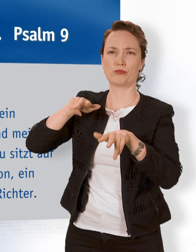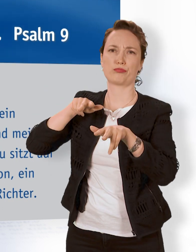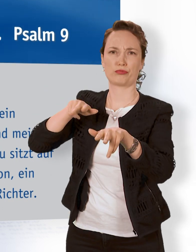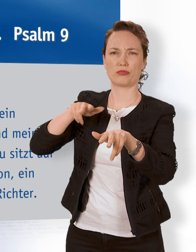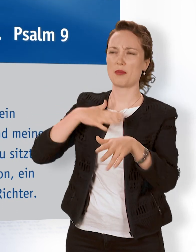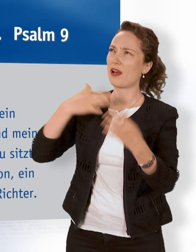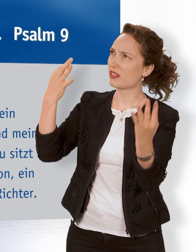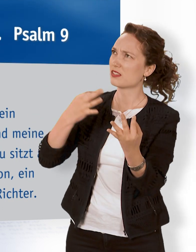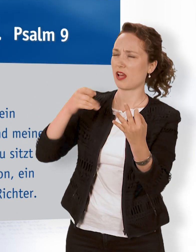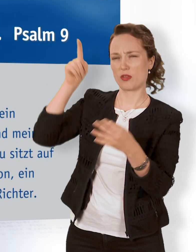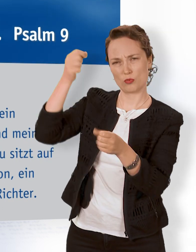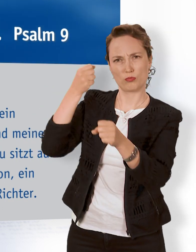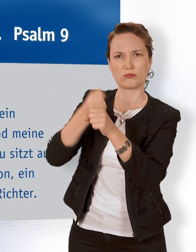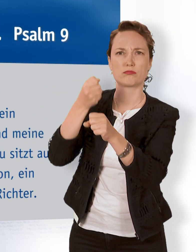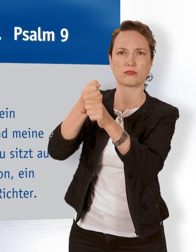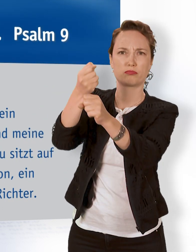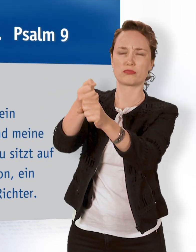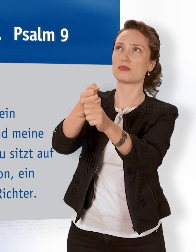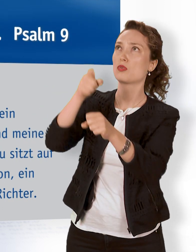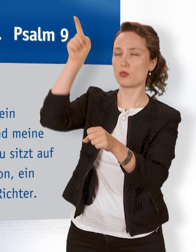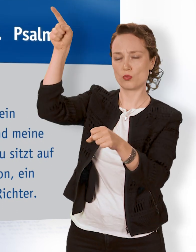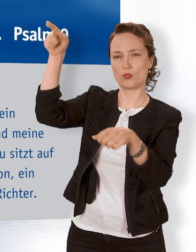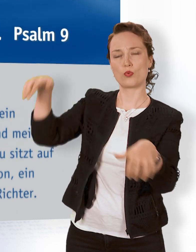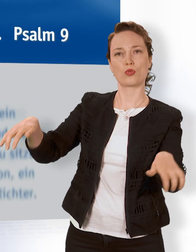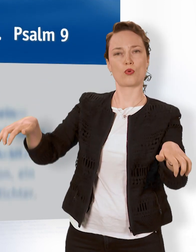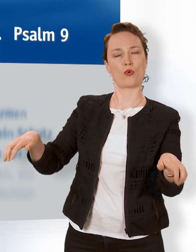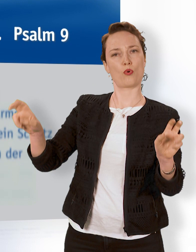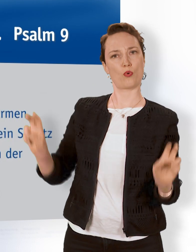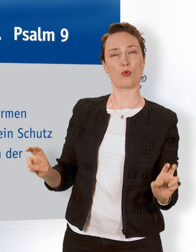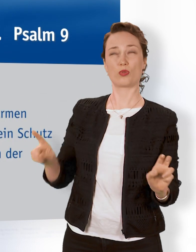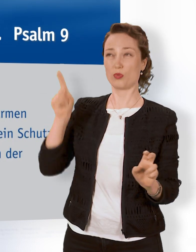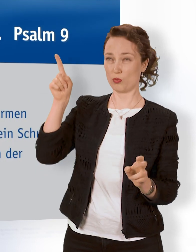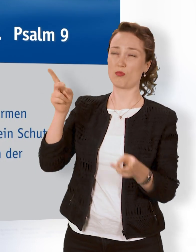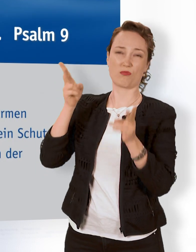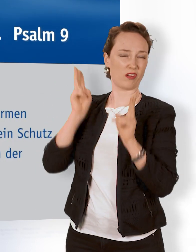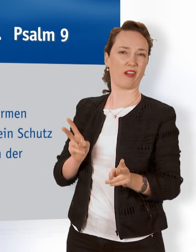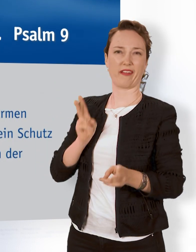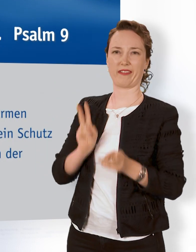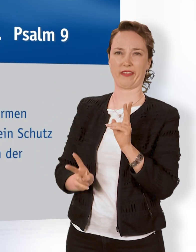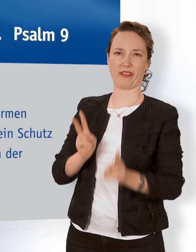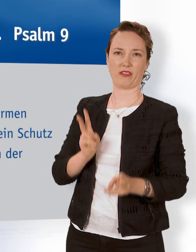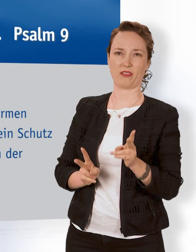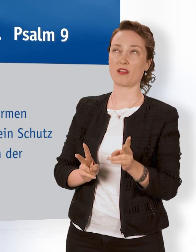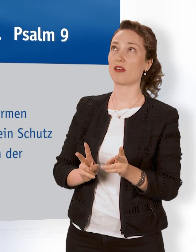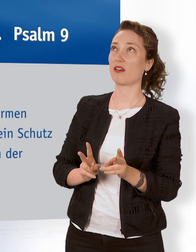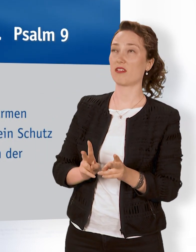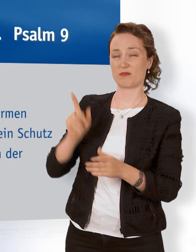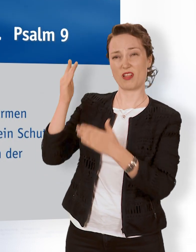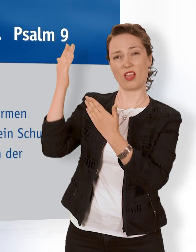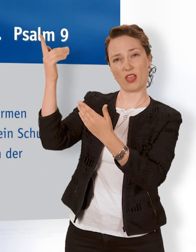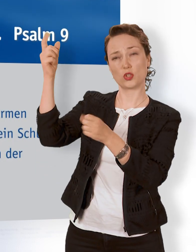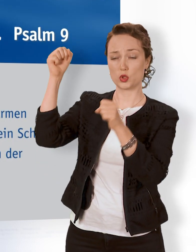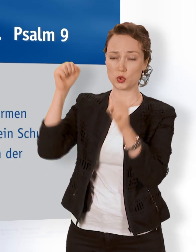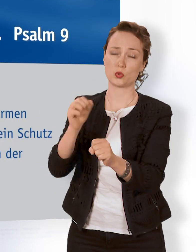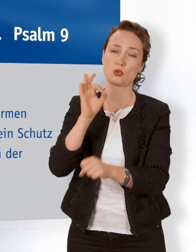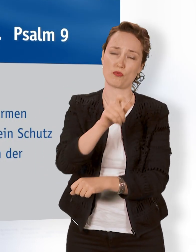Du sitzt auf dem Thron, ein rechter Richter. Der Herr ist des Armen Schutz, ein